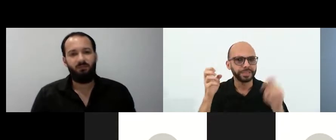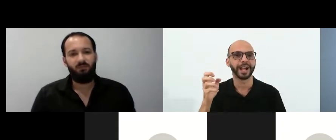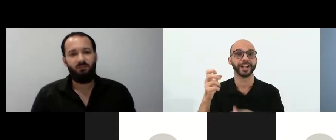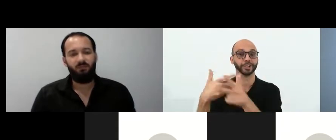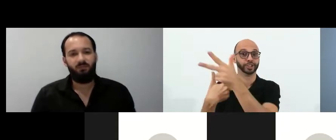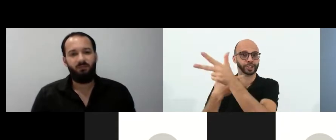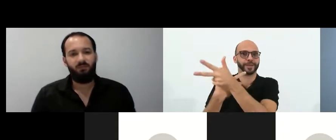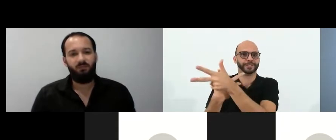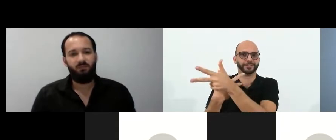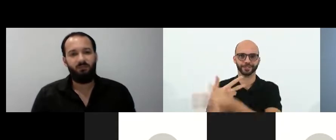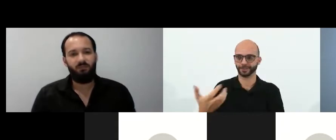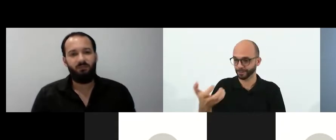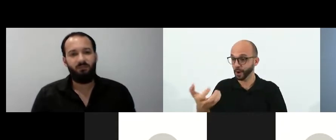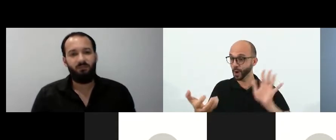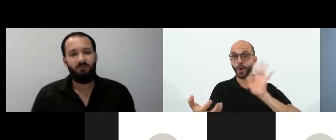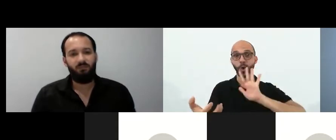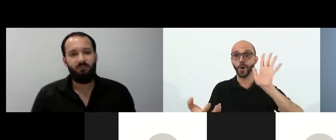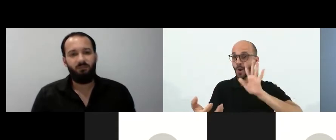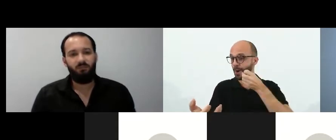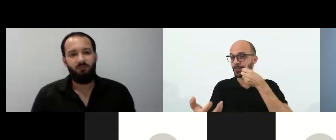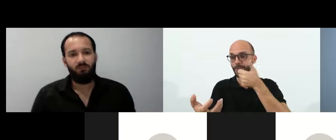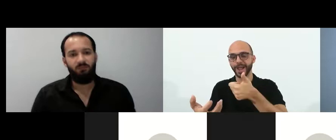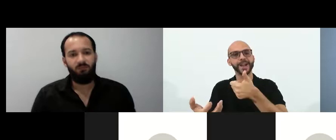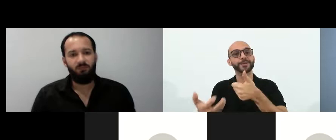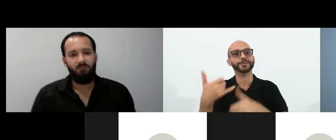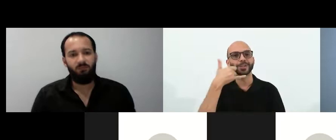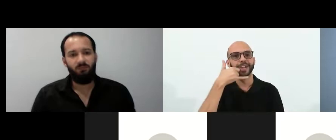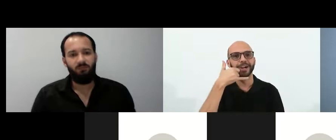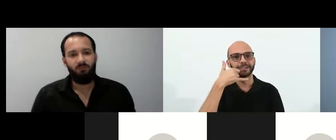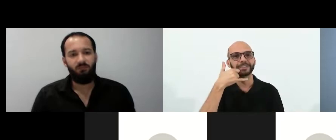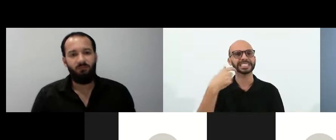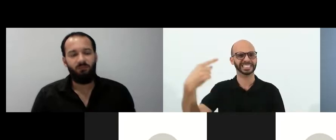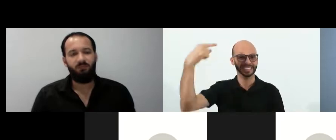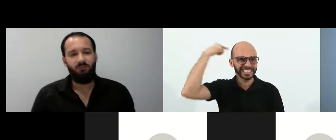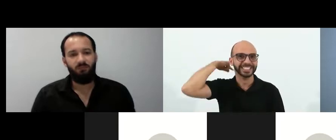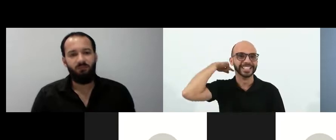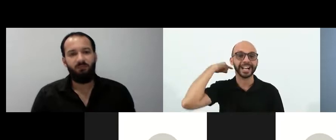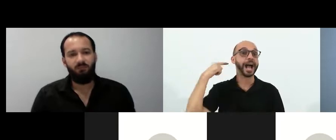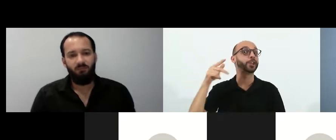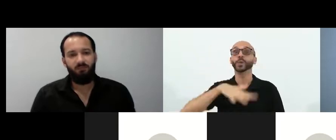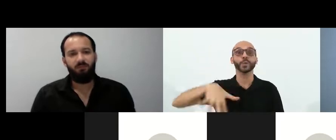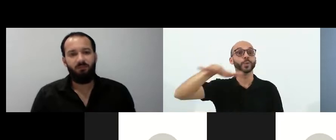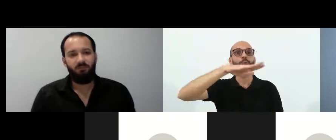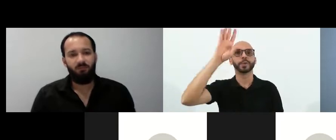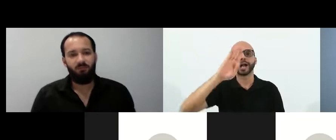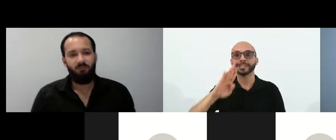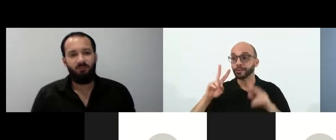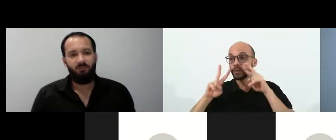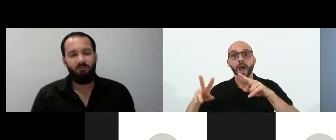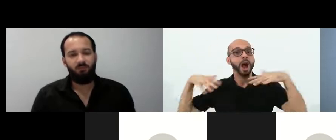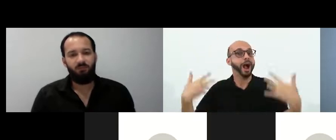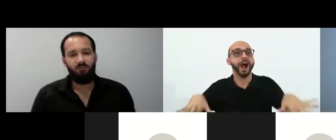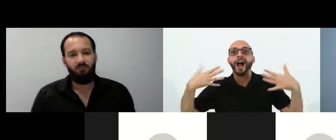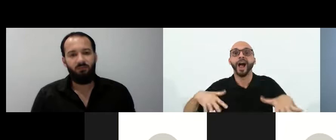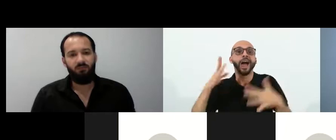celular que dava para fazer videochamada e que poderia ter. Então, há 15 anos